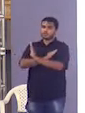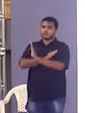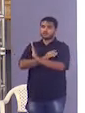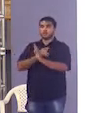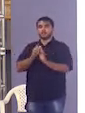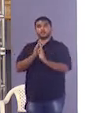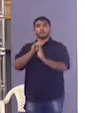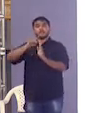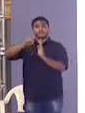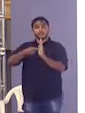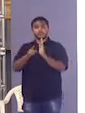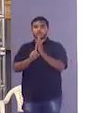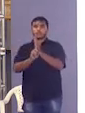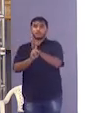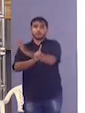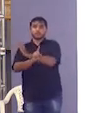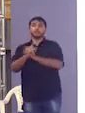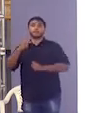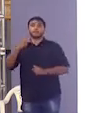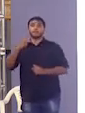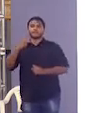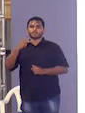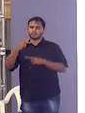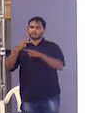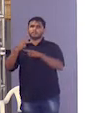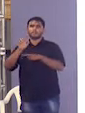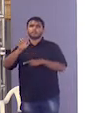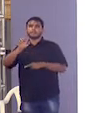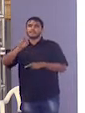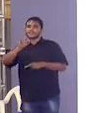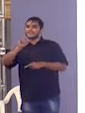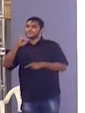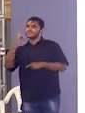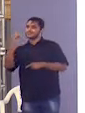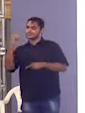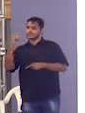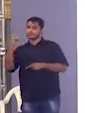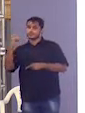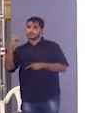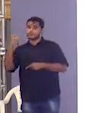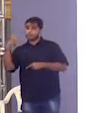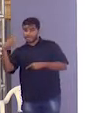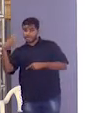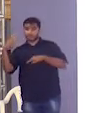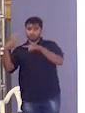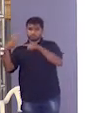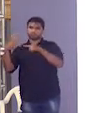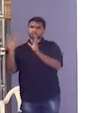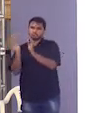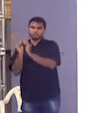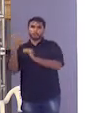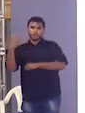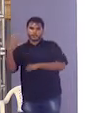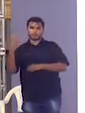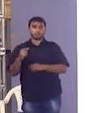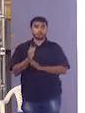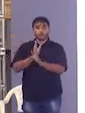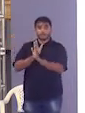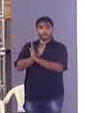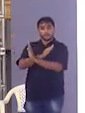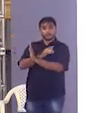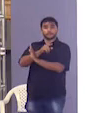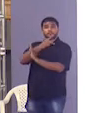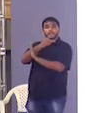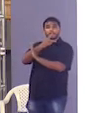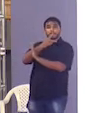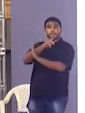inteira, seguida do período, menos a parte inteira. Então eu pego a parte inteira,